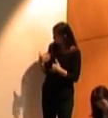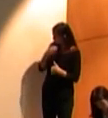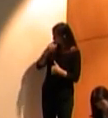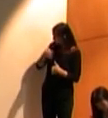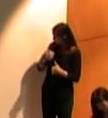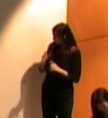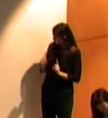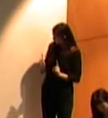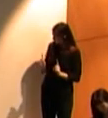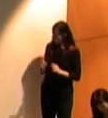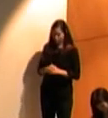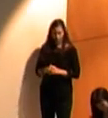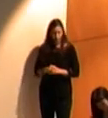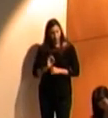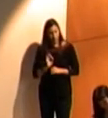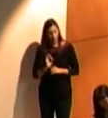on va faire.